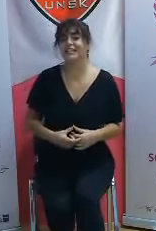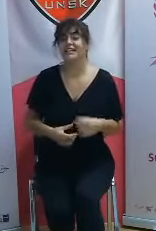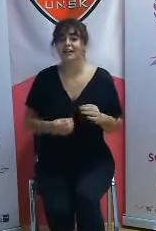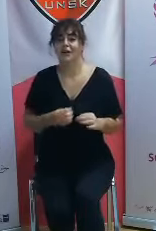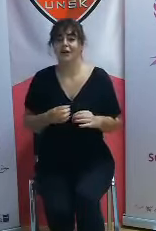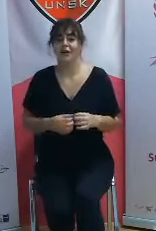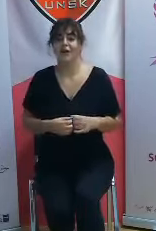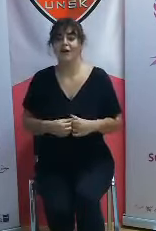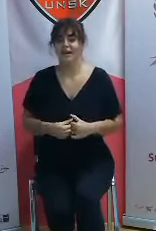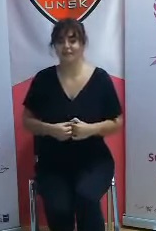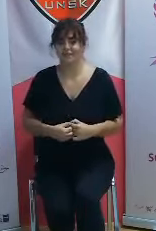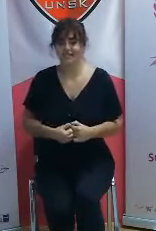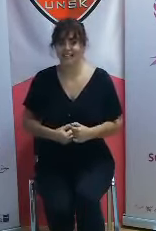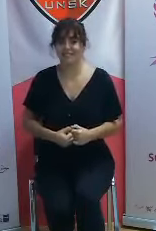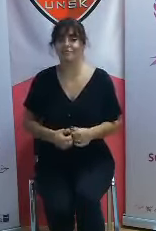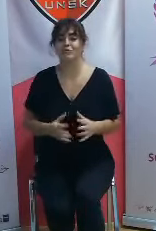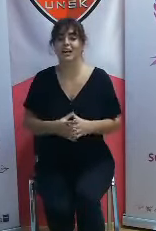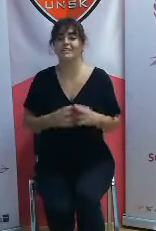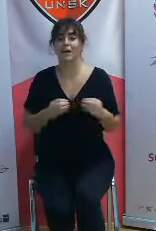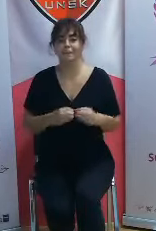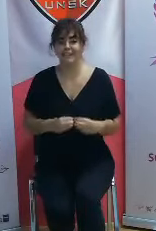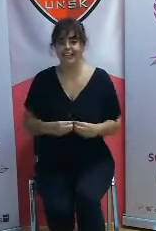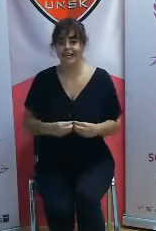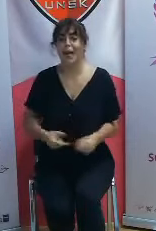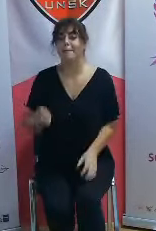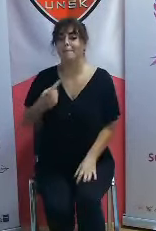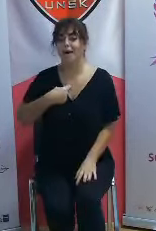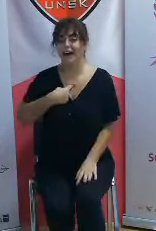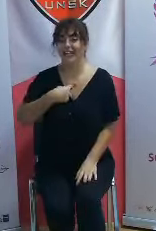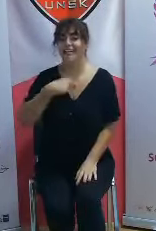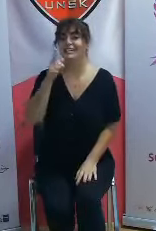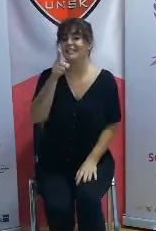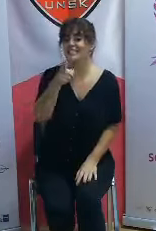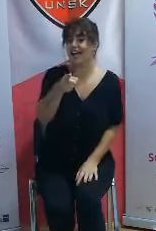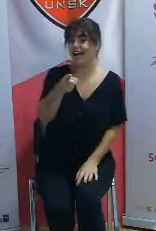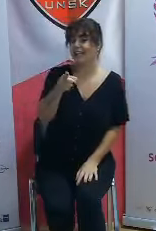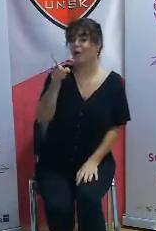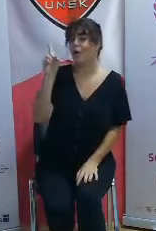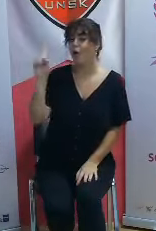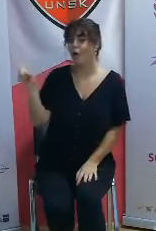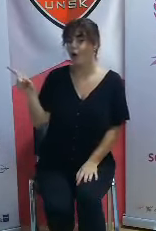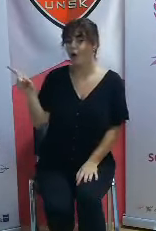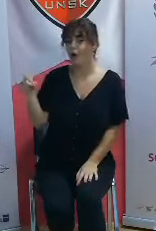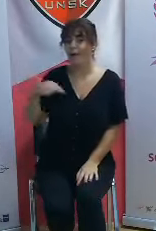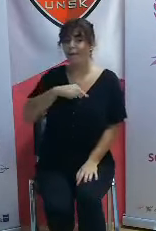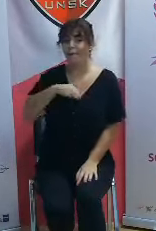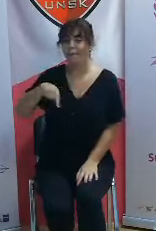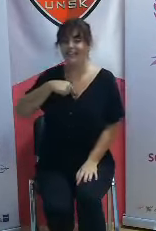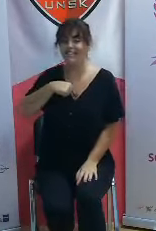öğrenmemiz lazım. Bunlardan biri, ben, sen, o, biz,